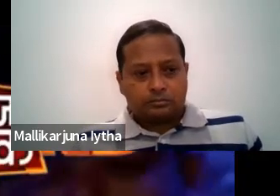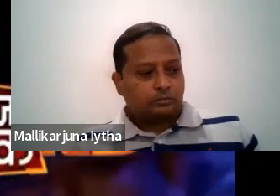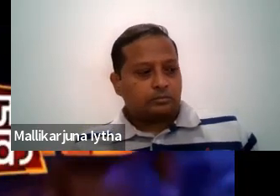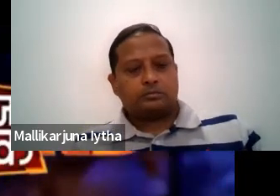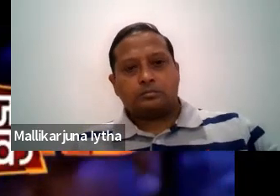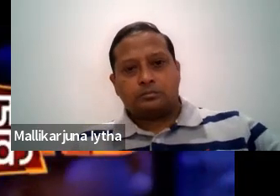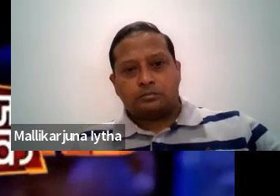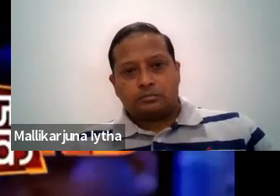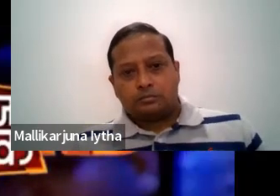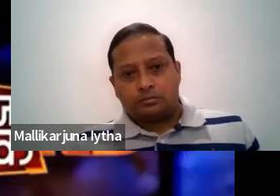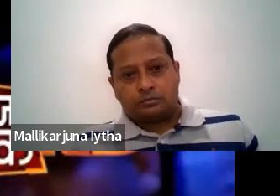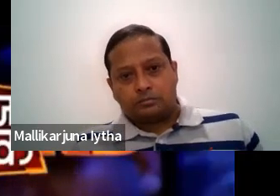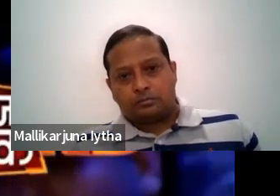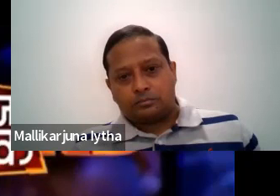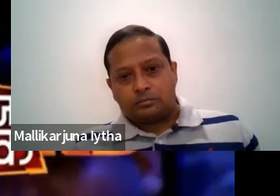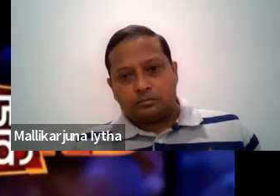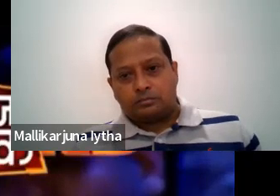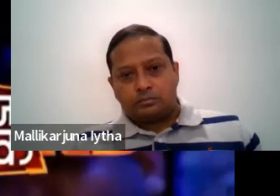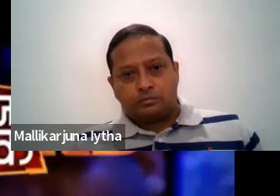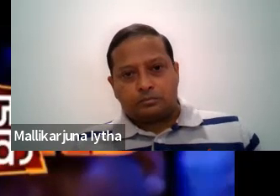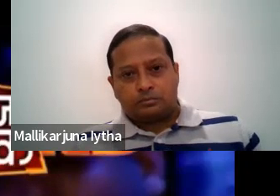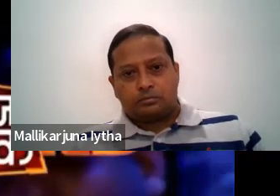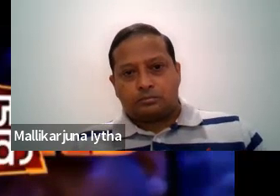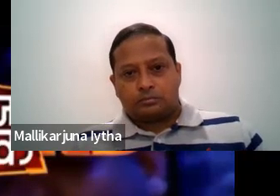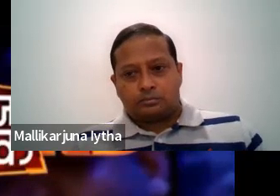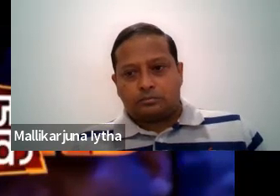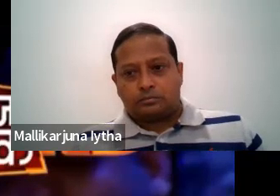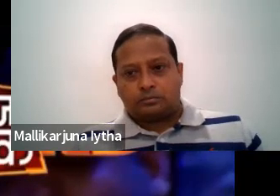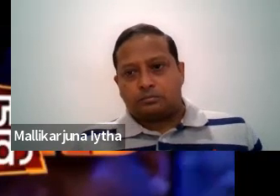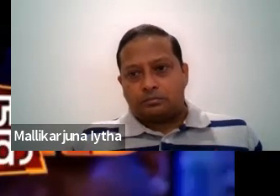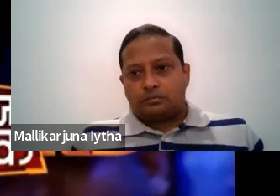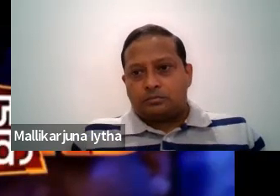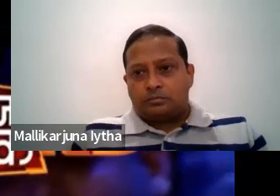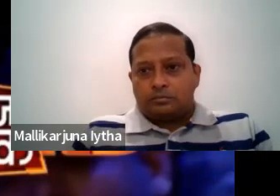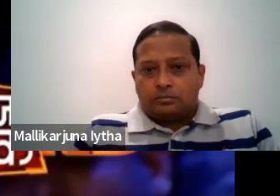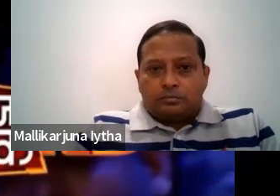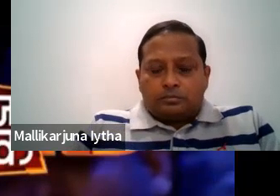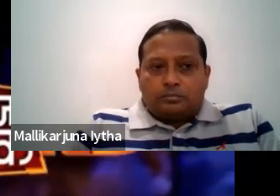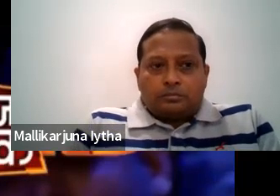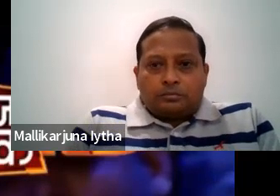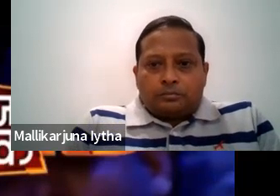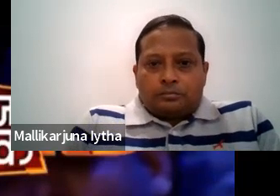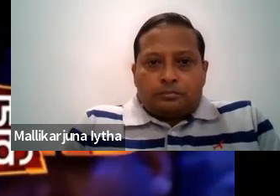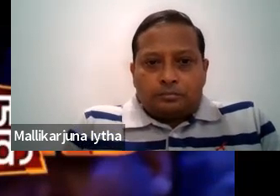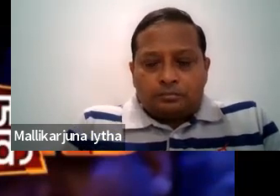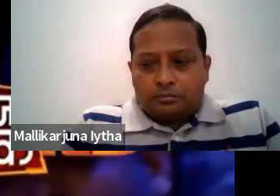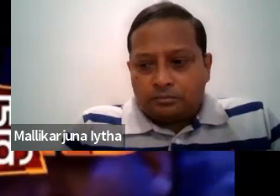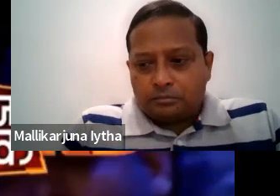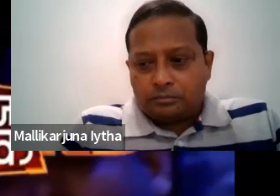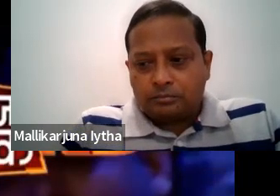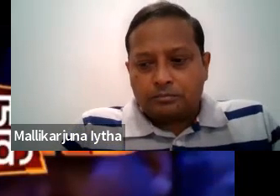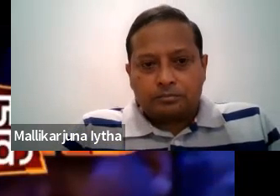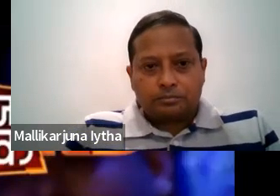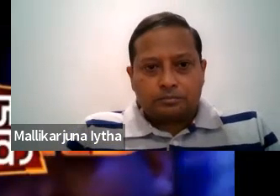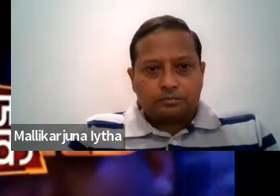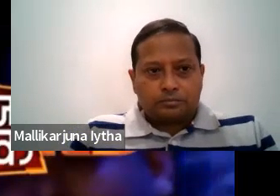सुगम्य भारत अभियान की घोषणा की और ये बहुत महत्वाकांक्षी योजना थी और लगभग अभी हम 4 साल पूरा कर चुके हैं। अगर एक बार आकलन करते